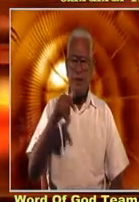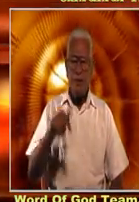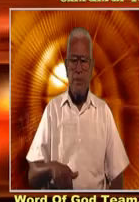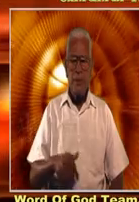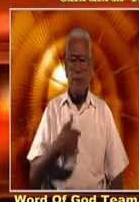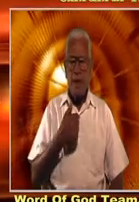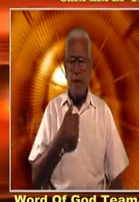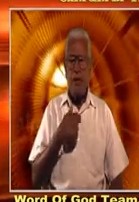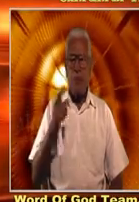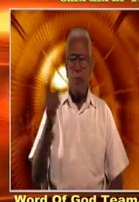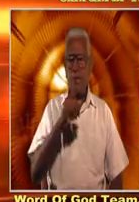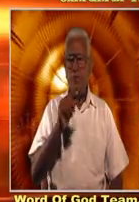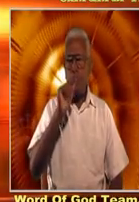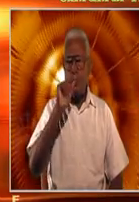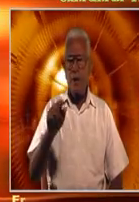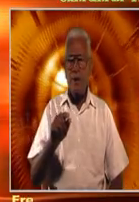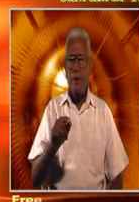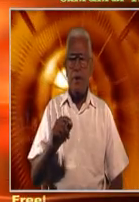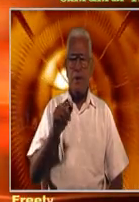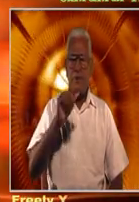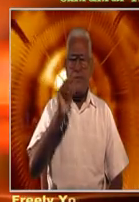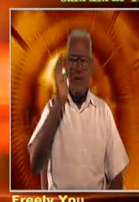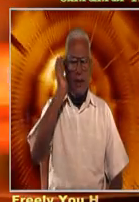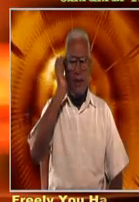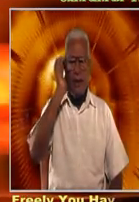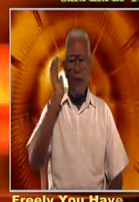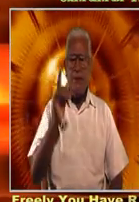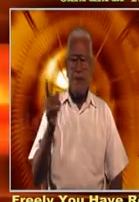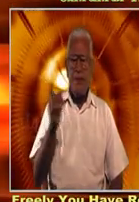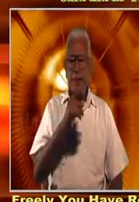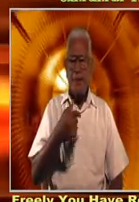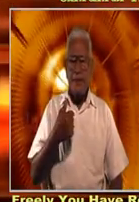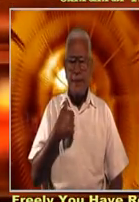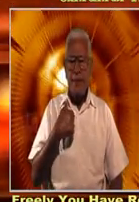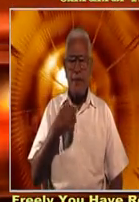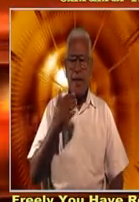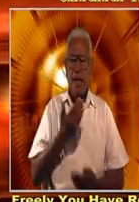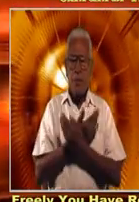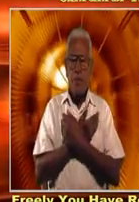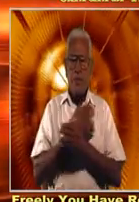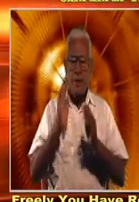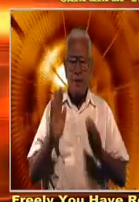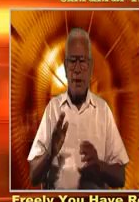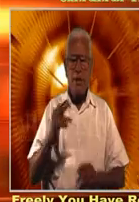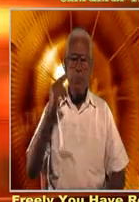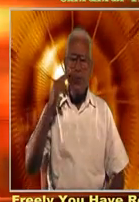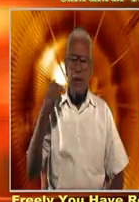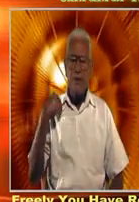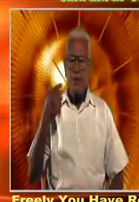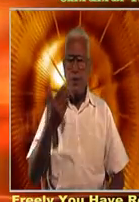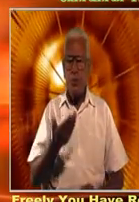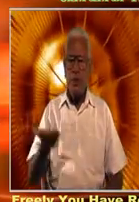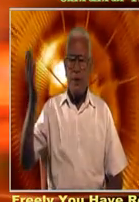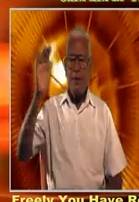என்றும் நான் உங்களுடினே சொன்னதை கேட்டிர்களே நீங்கள் என்னில் அன்புள்ளவர்களாக இருந்தால்